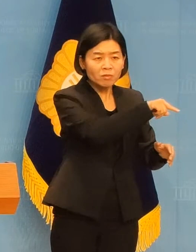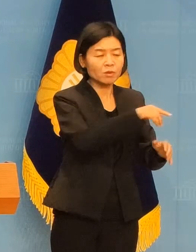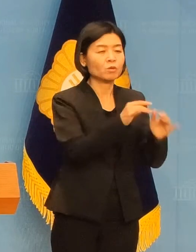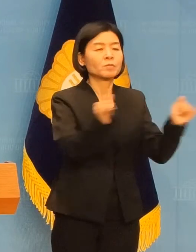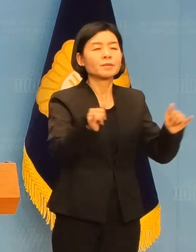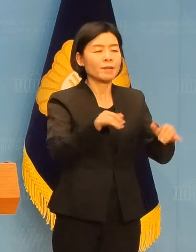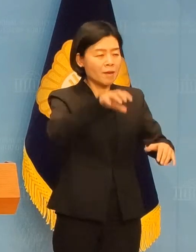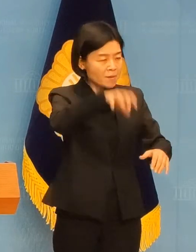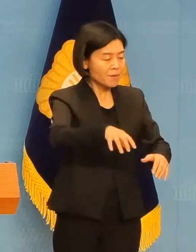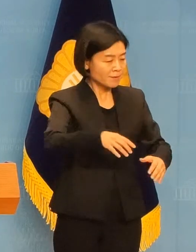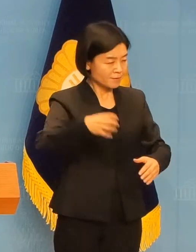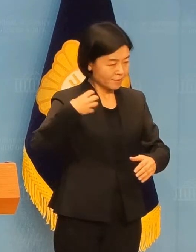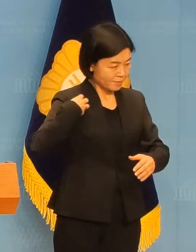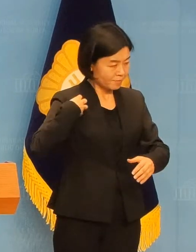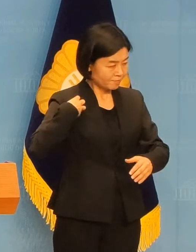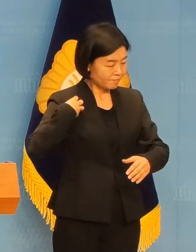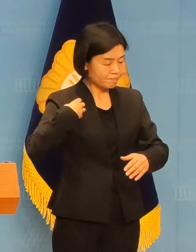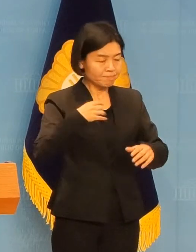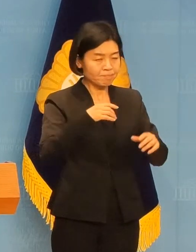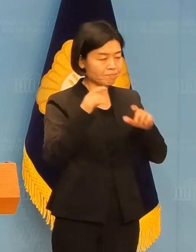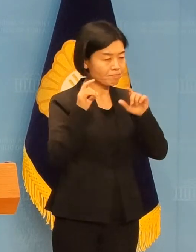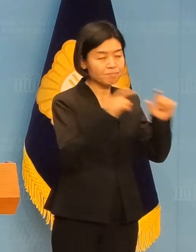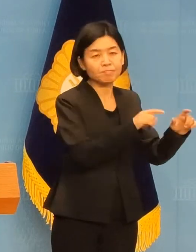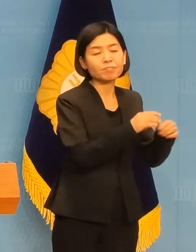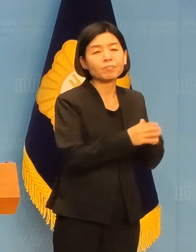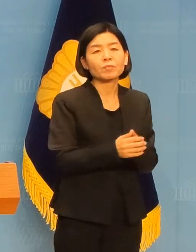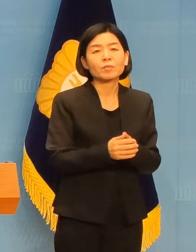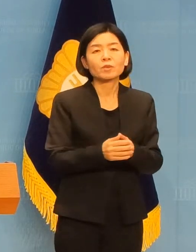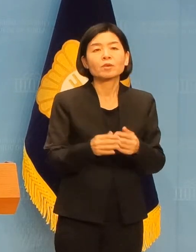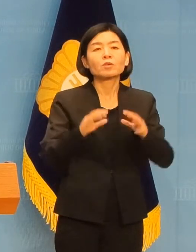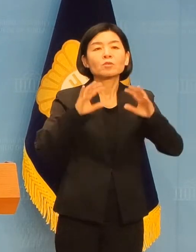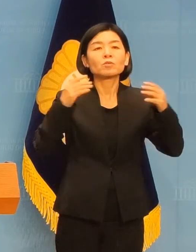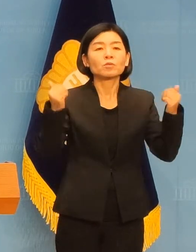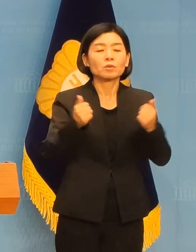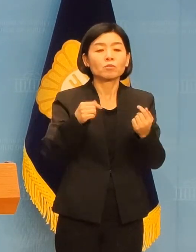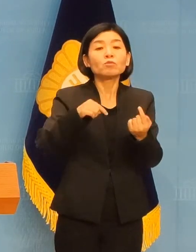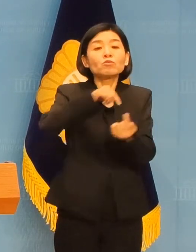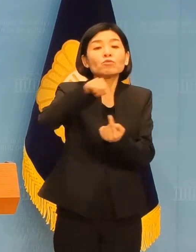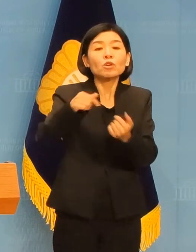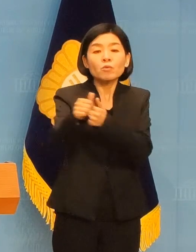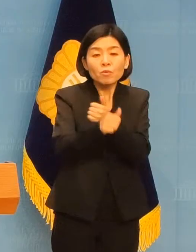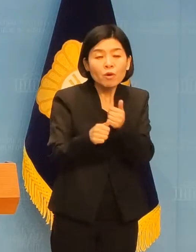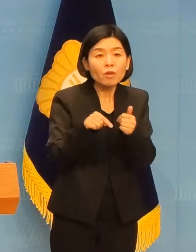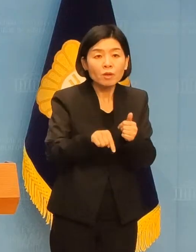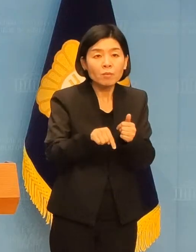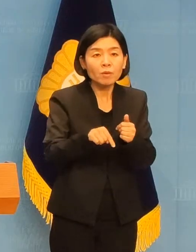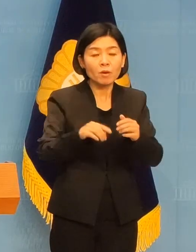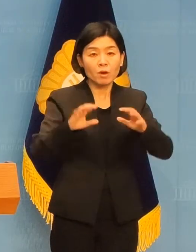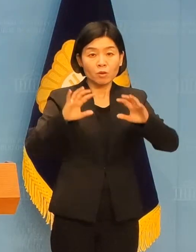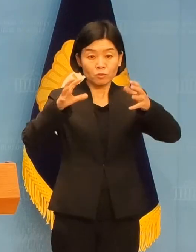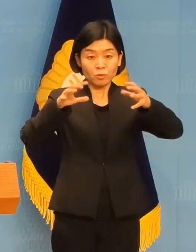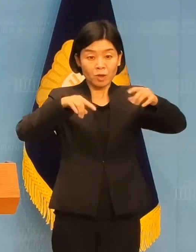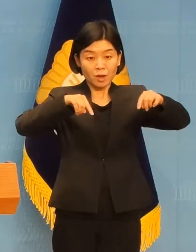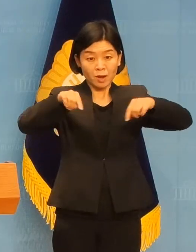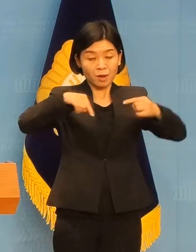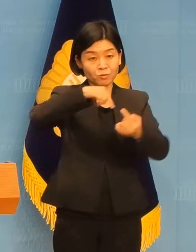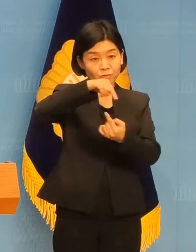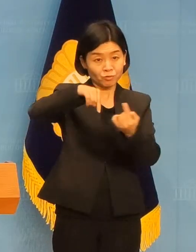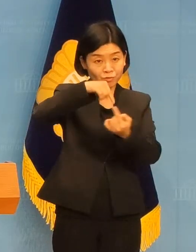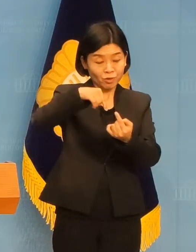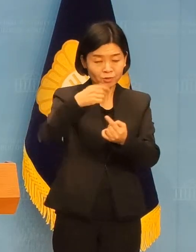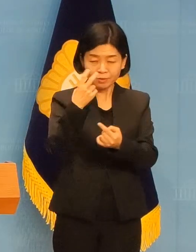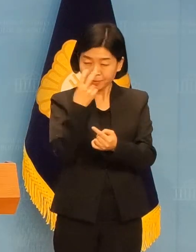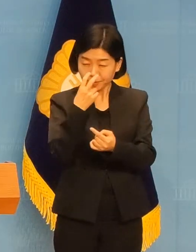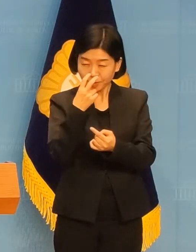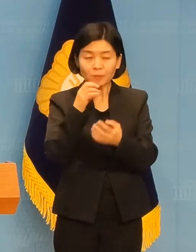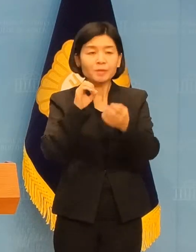합니다. 이번 운영위원회 국정감사는 국정 운영을 점검하고 책임 있게 답변해야